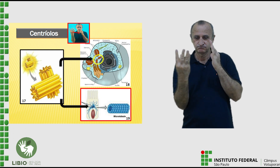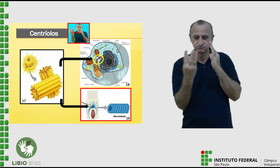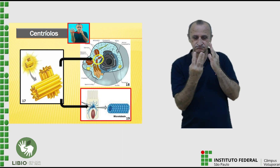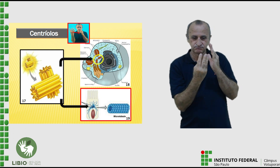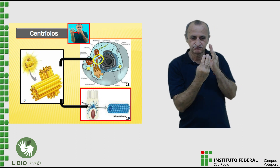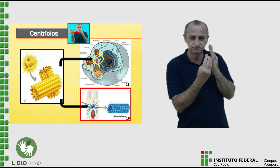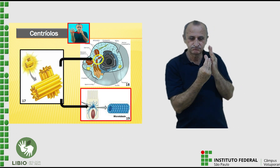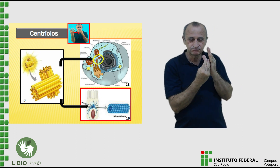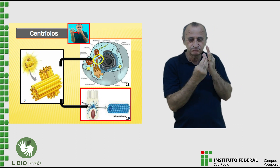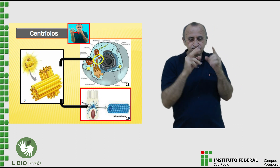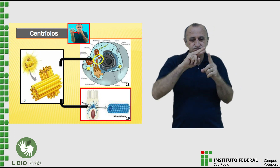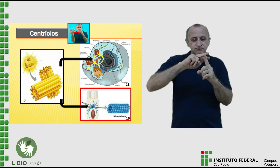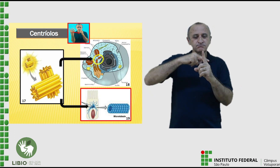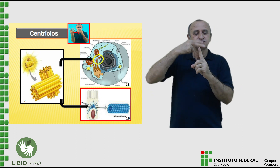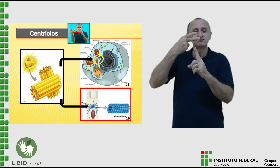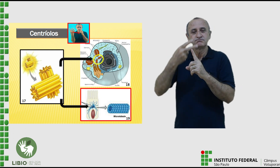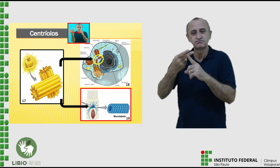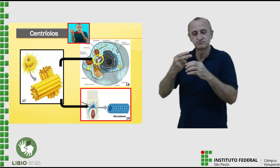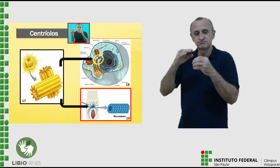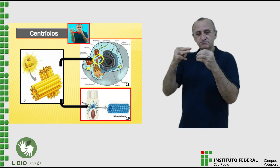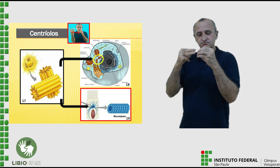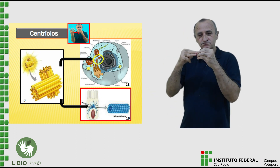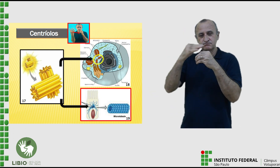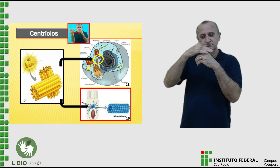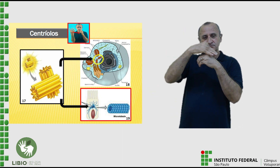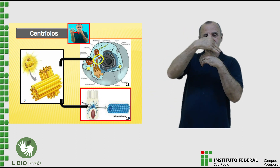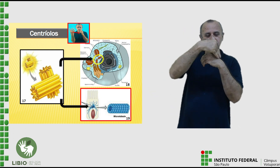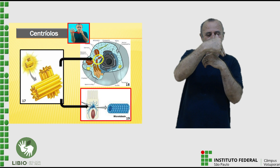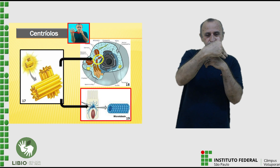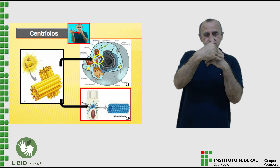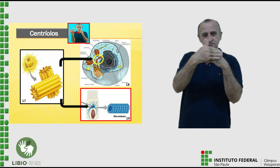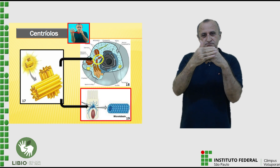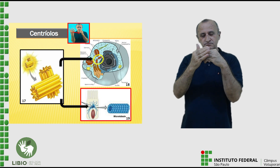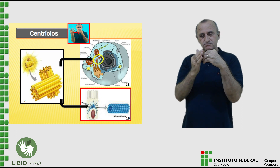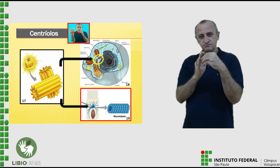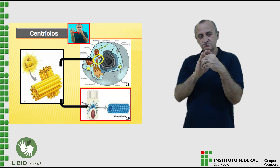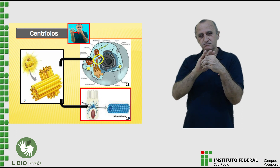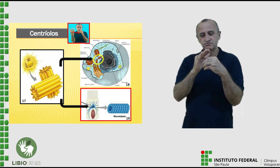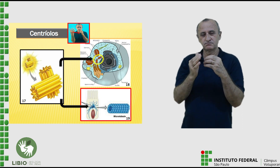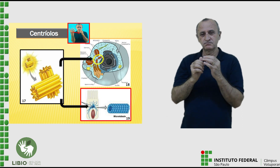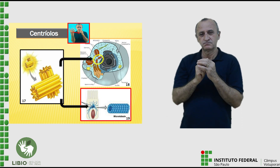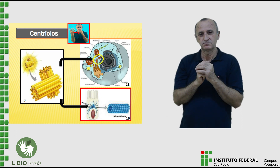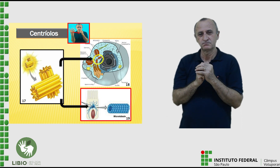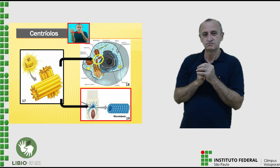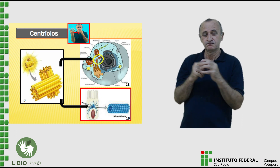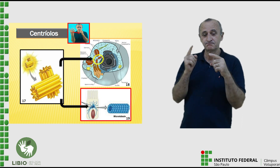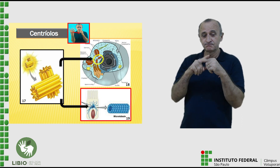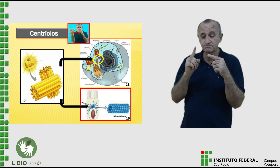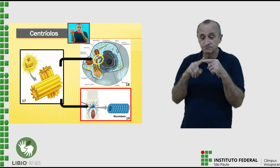são encontrados duplicados nas extremidades dela, ou seja, da célula.